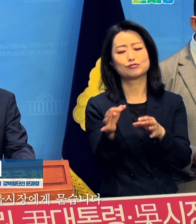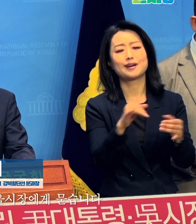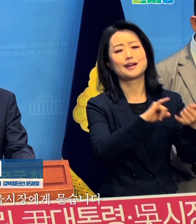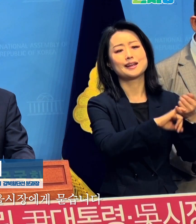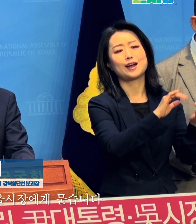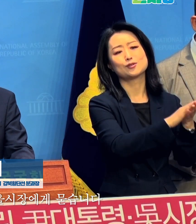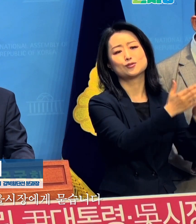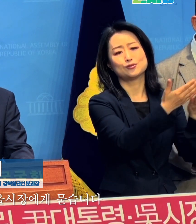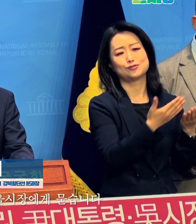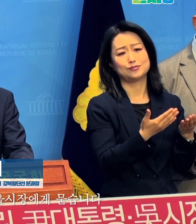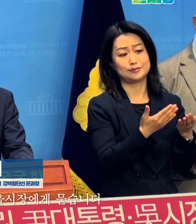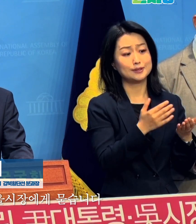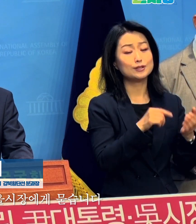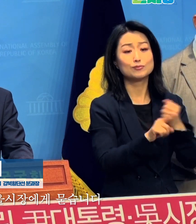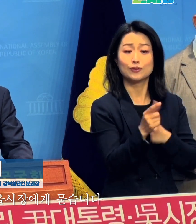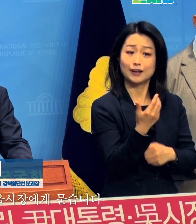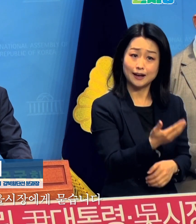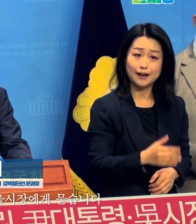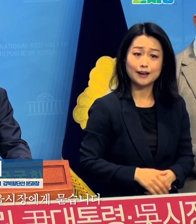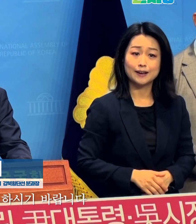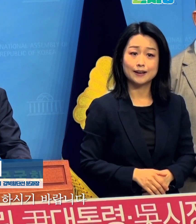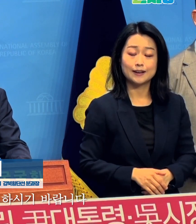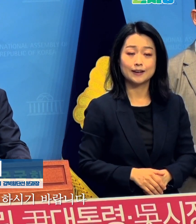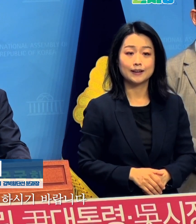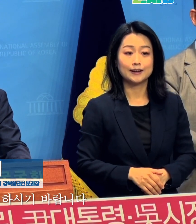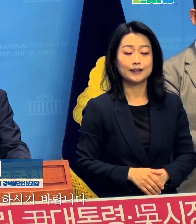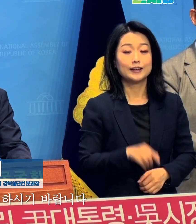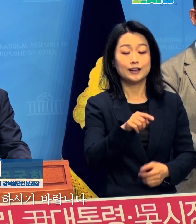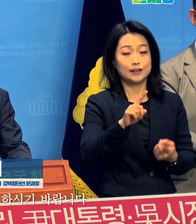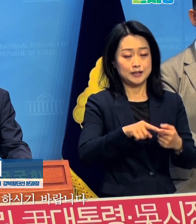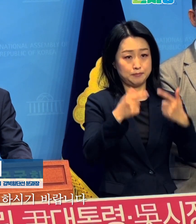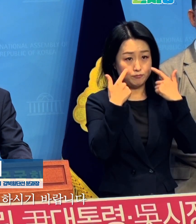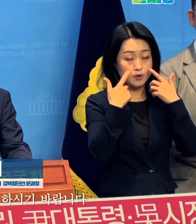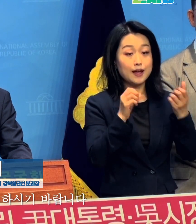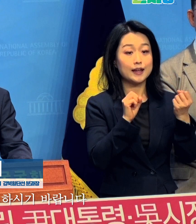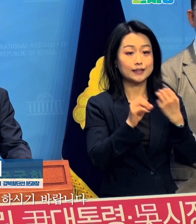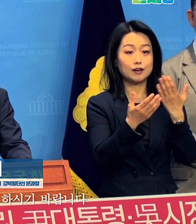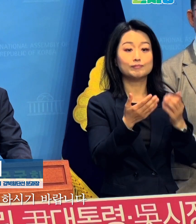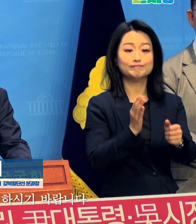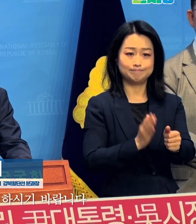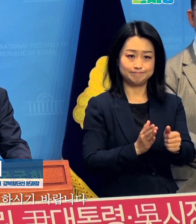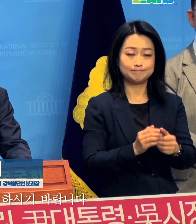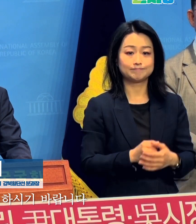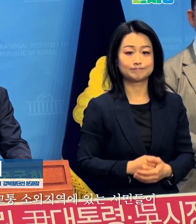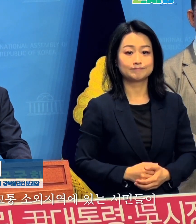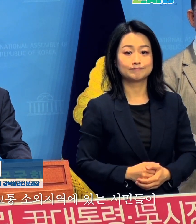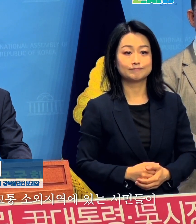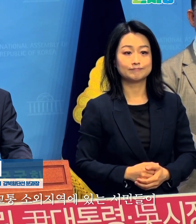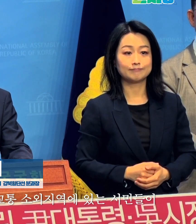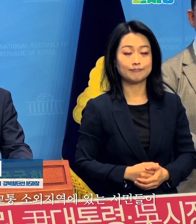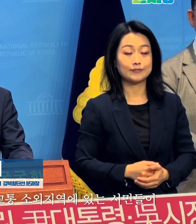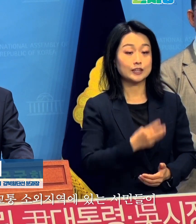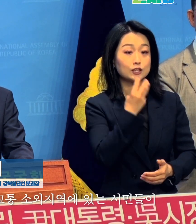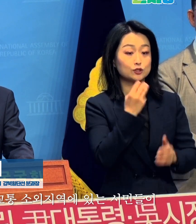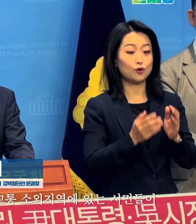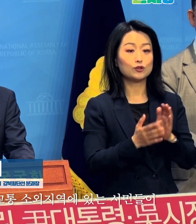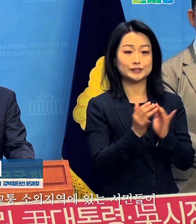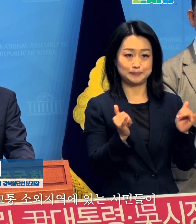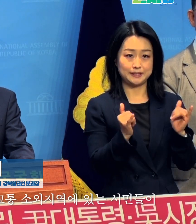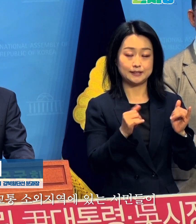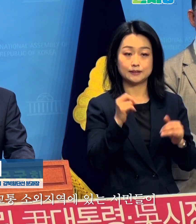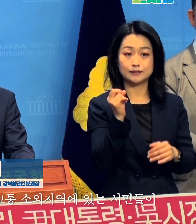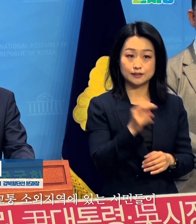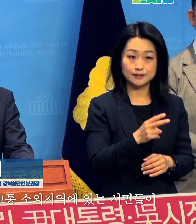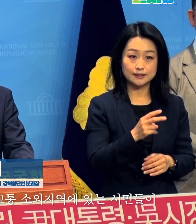대통령과 오세훈 서울시장에게 묻습니다. 여기에 대한 분명한 답을 하시기 바랍니다. 우리 서울 시민과